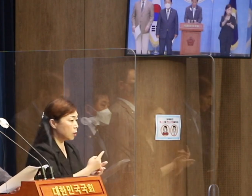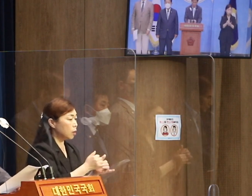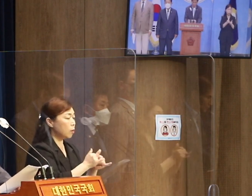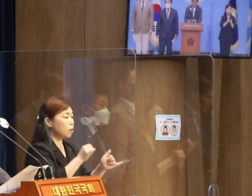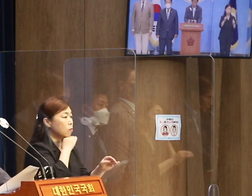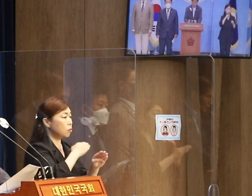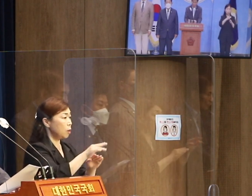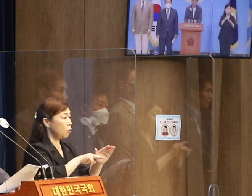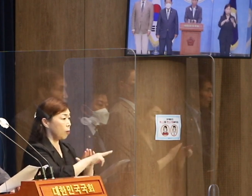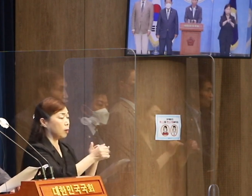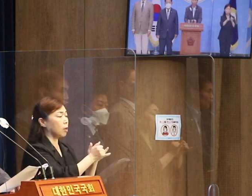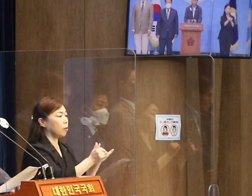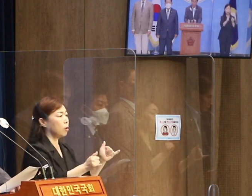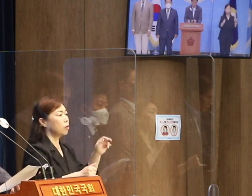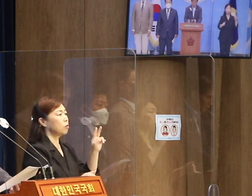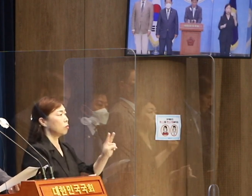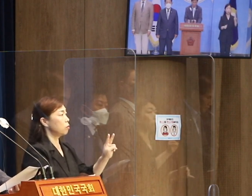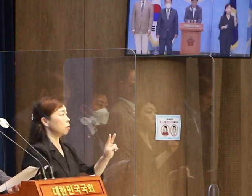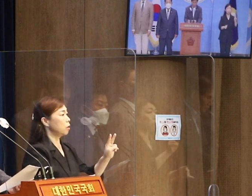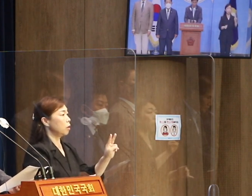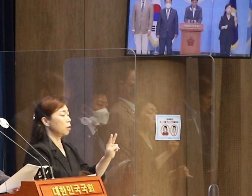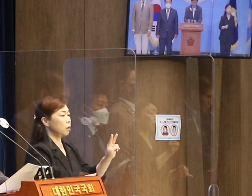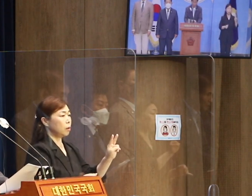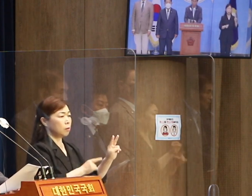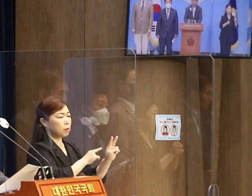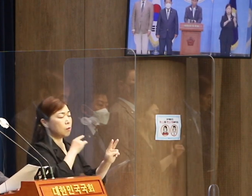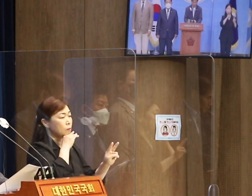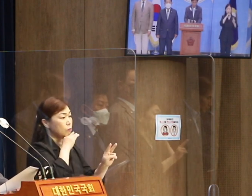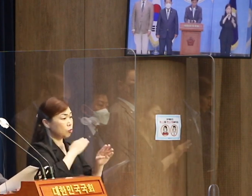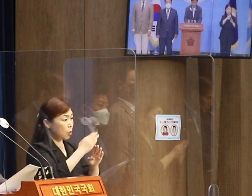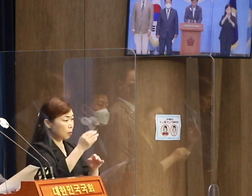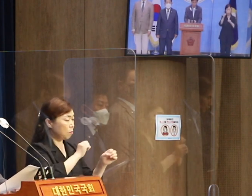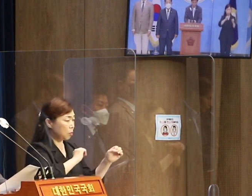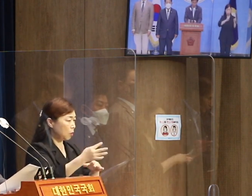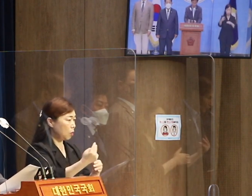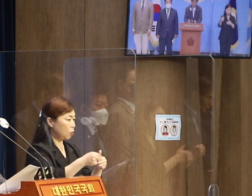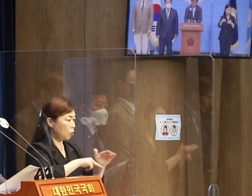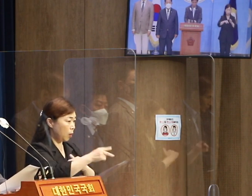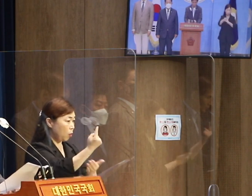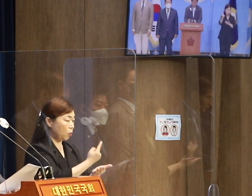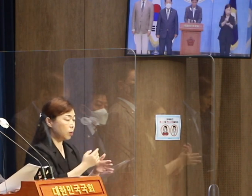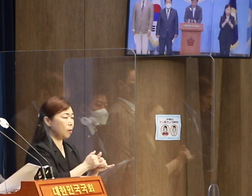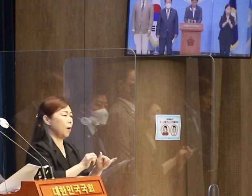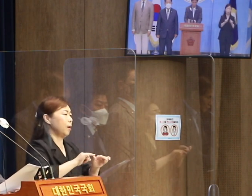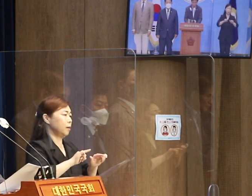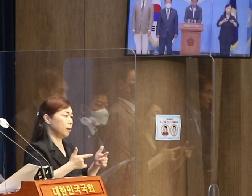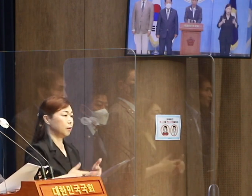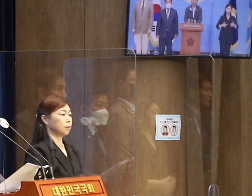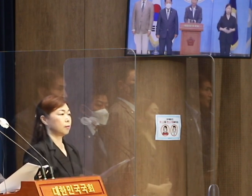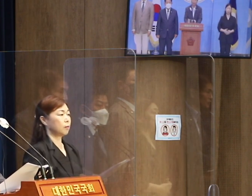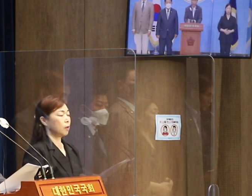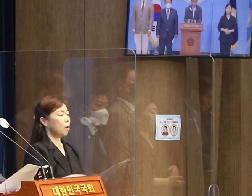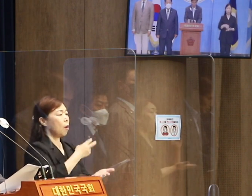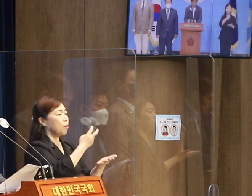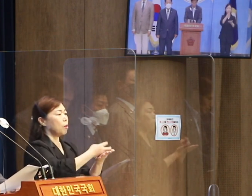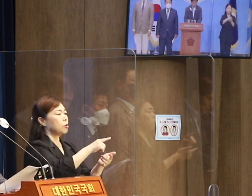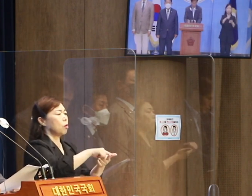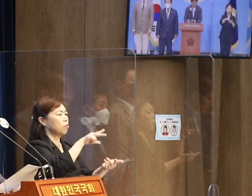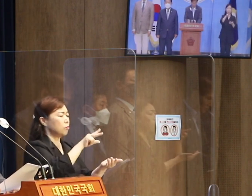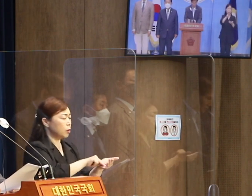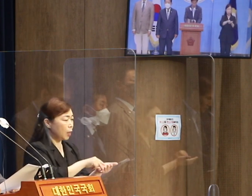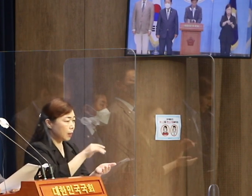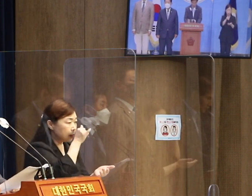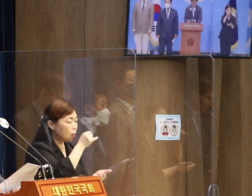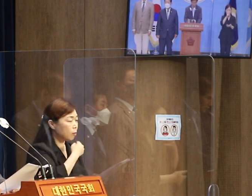북한 이탈 주민이라고 볼 수 없습니다. 당시 법적 검토를 완료했고 이에 대한 문제점은 전혀